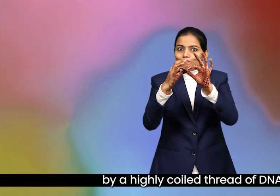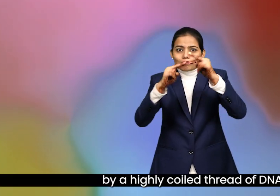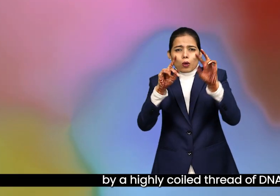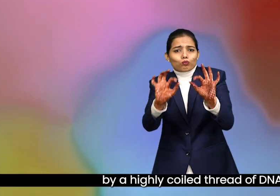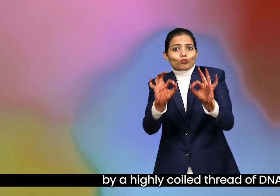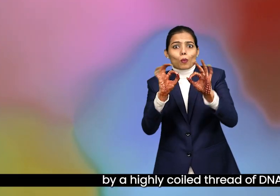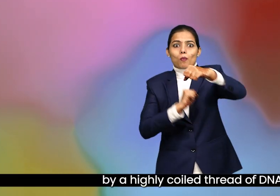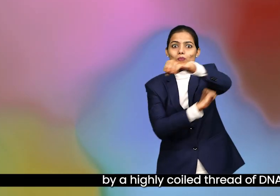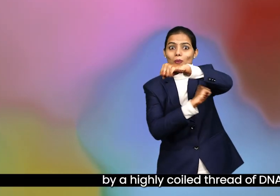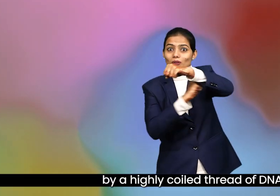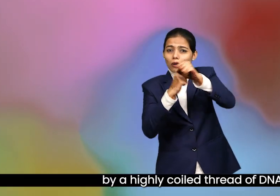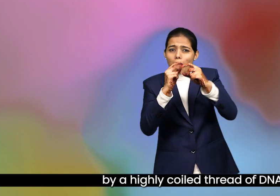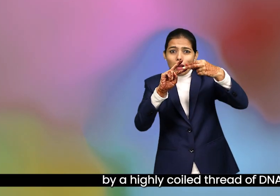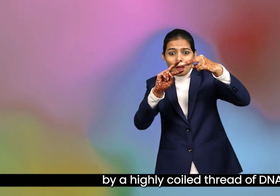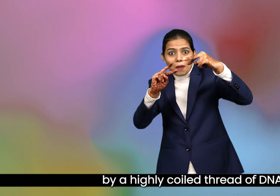coiled thread of DNA.